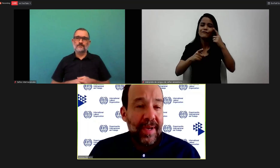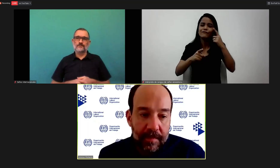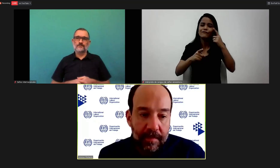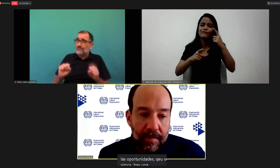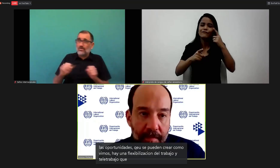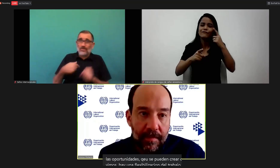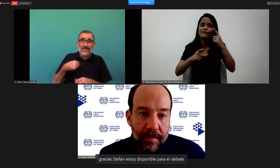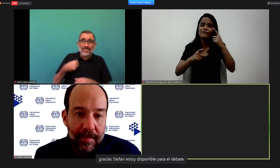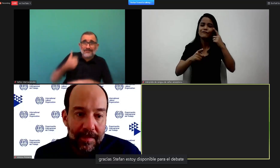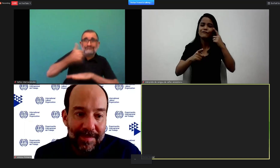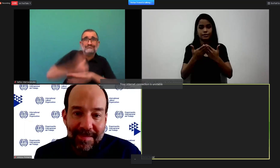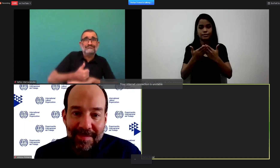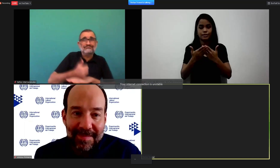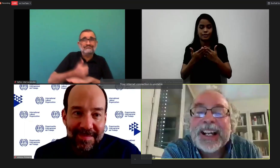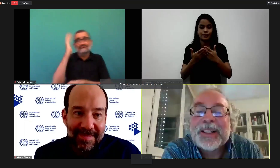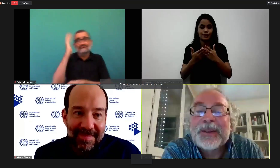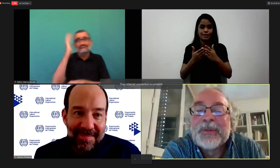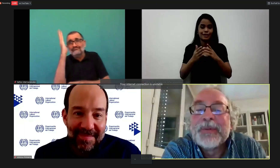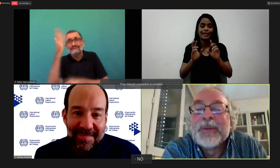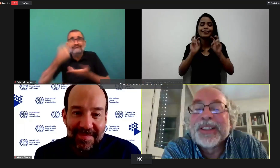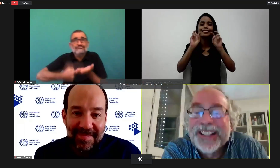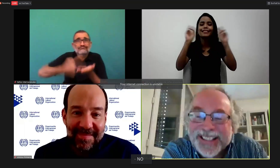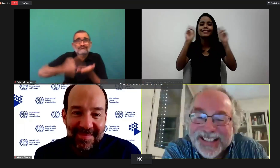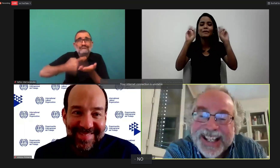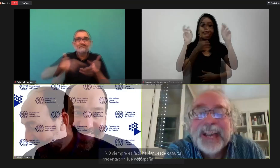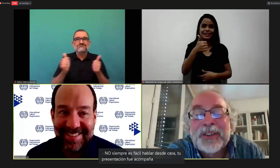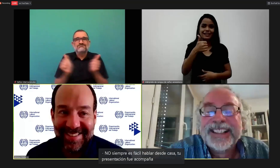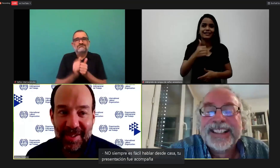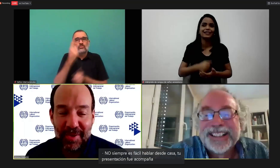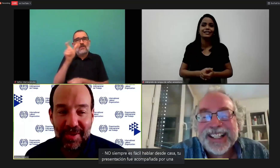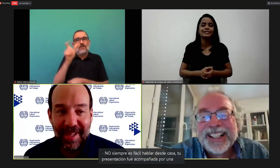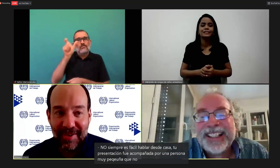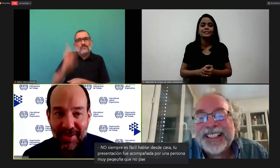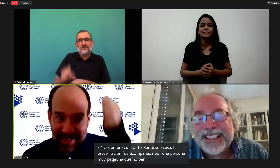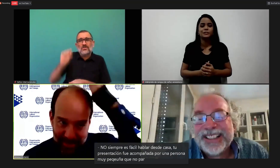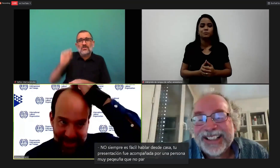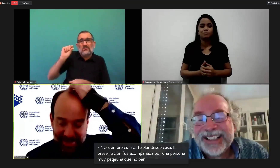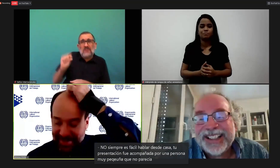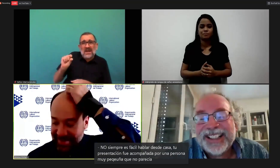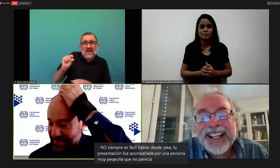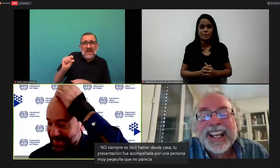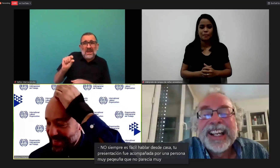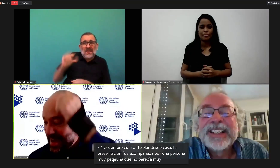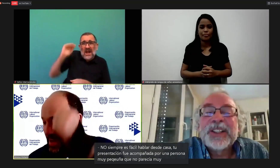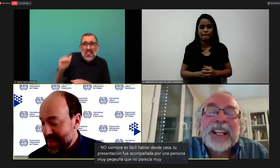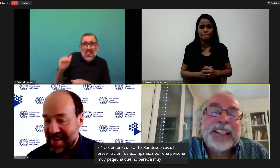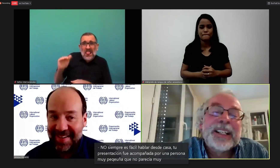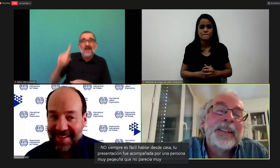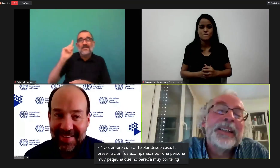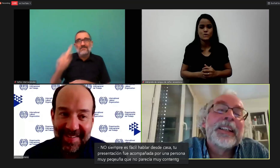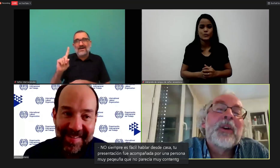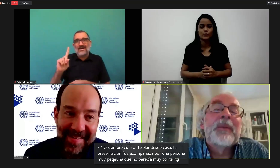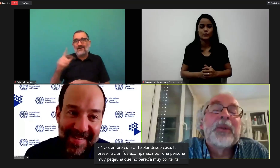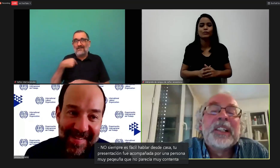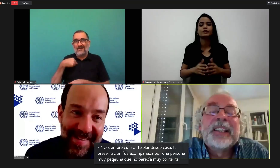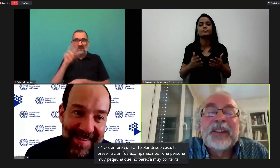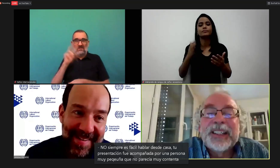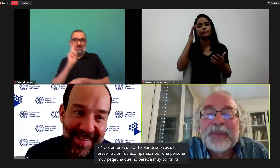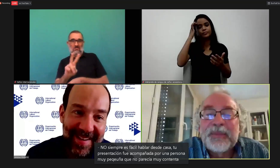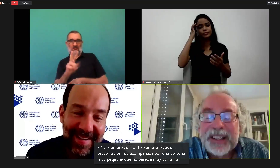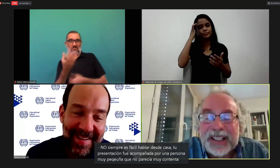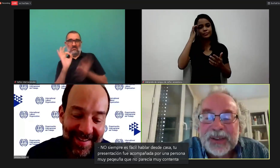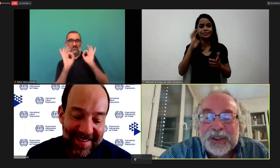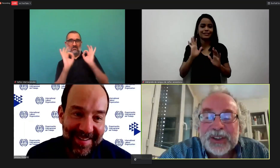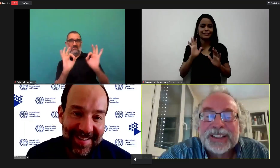No siempre es fácil hablar desde la casa, como vemos. Estás teniendo sus intervenciones también acá. Esas son las cosas